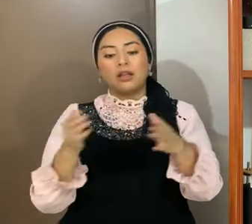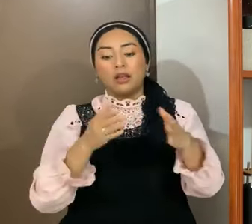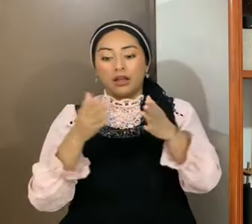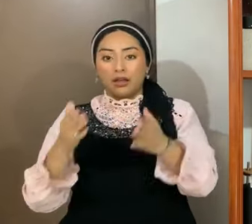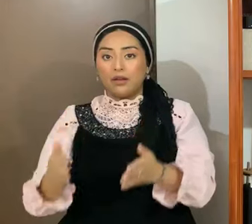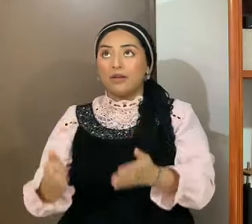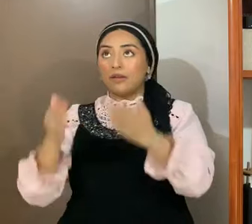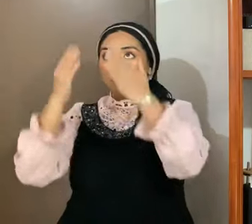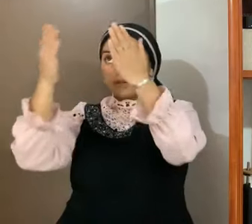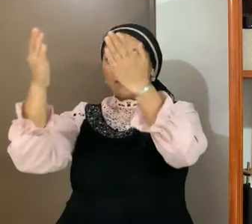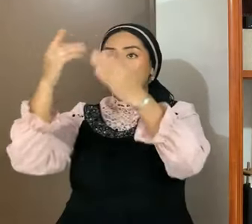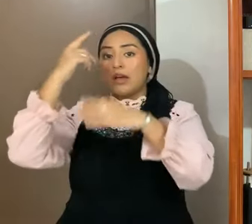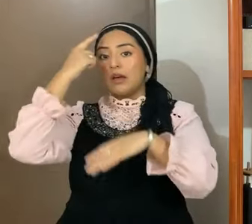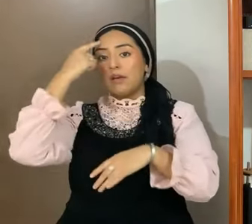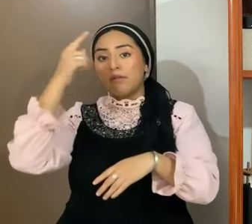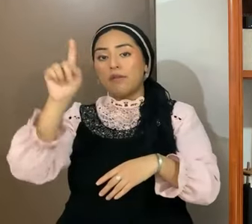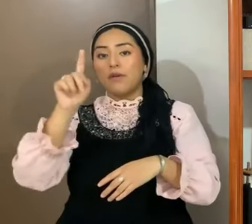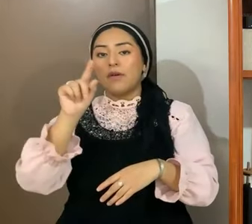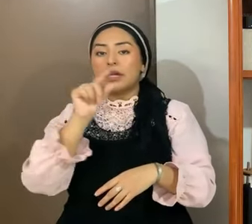por la culpa,